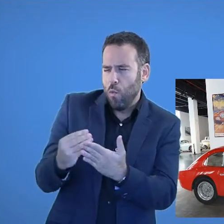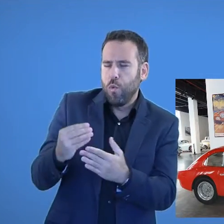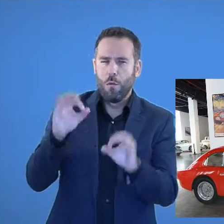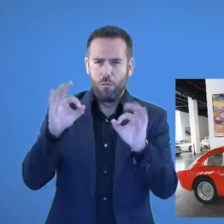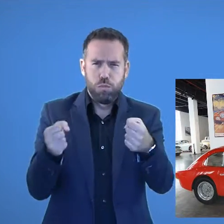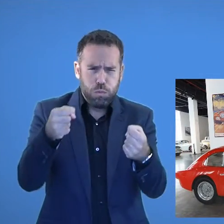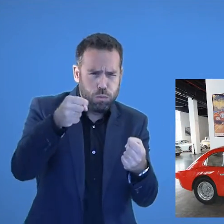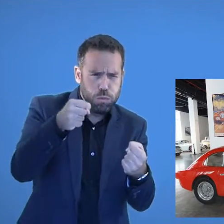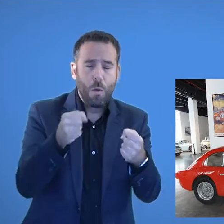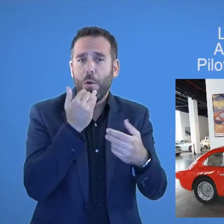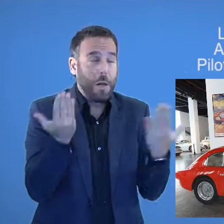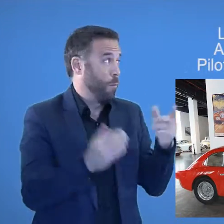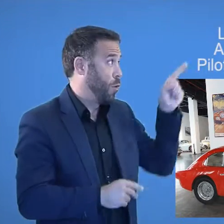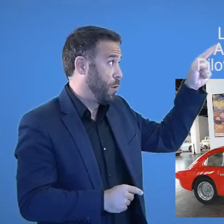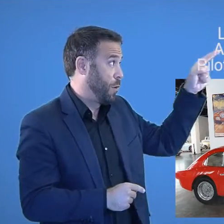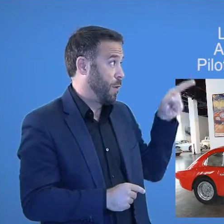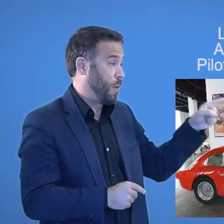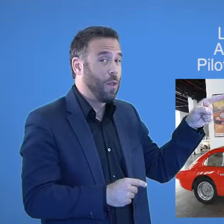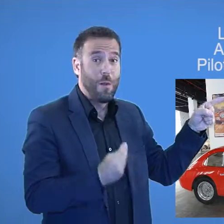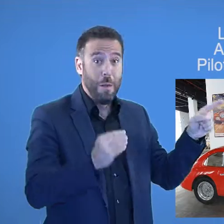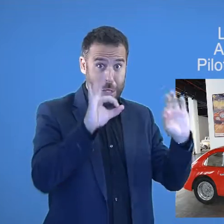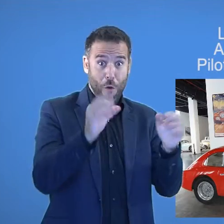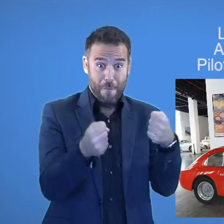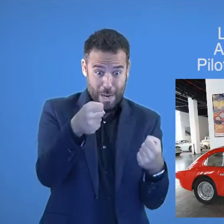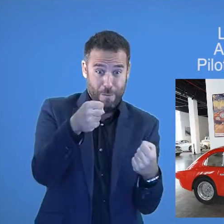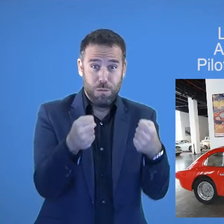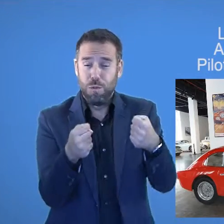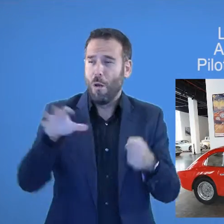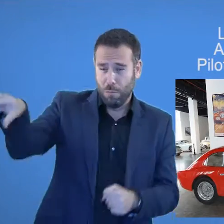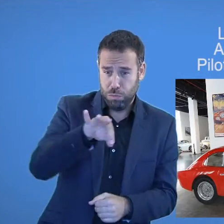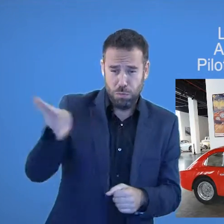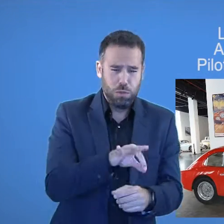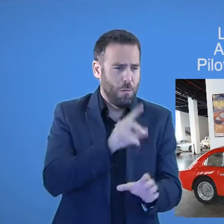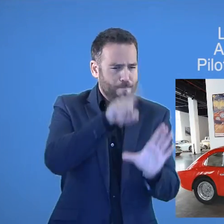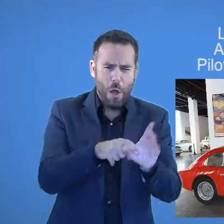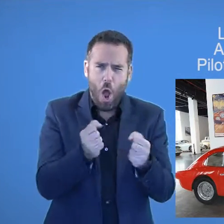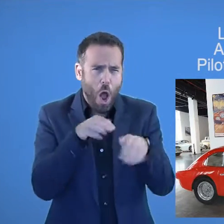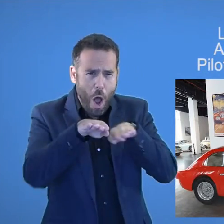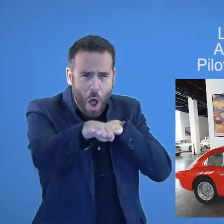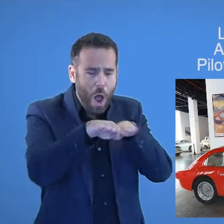vosi y Alberto ascari presentaron su modelo en 1947 en ginebra